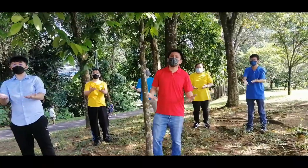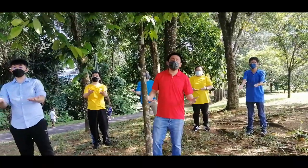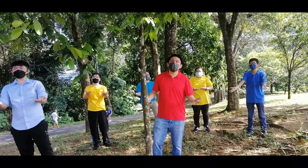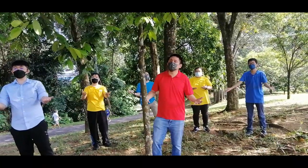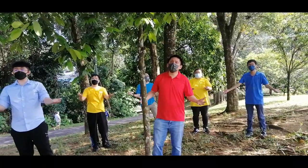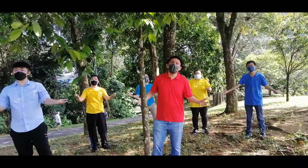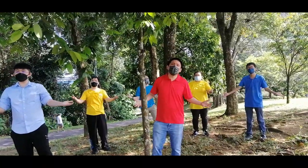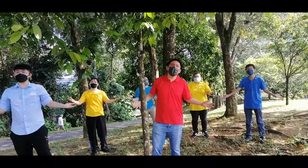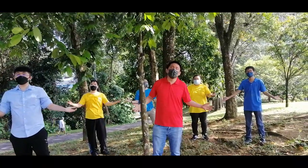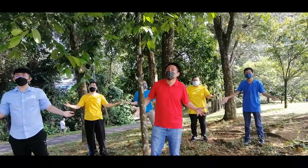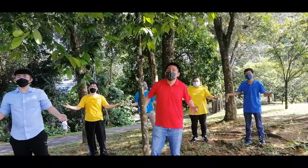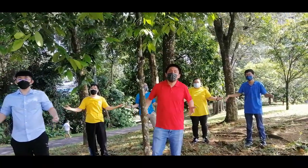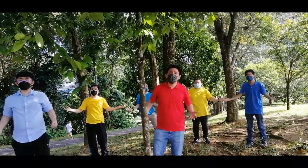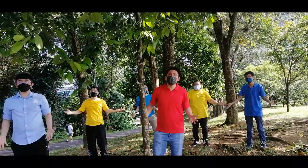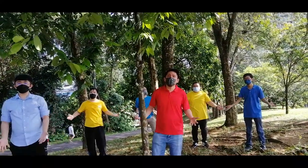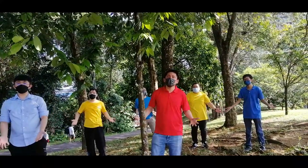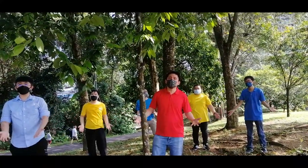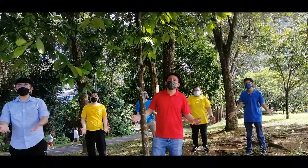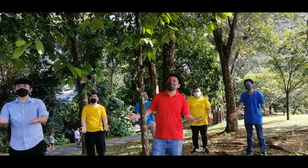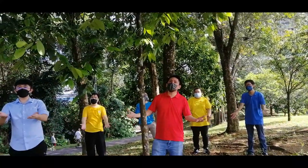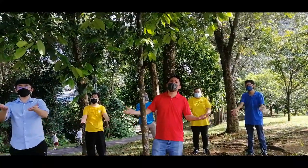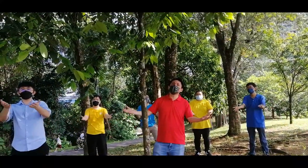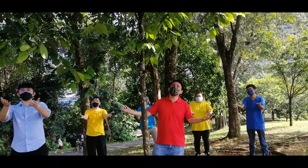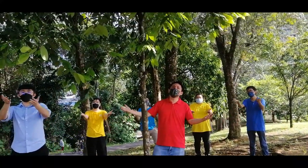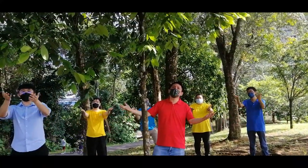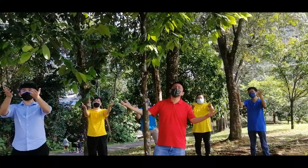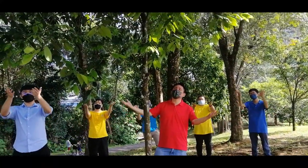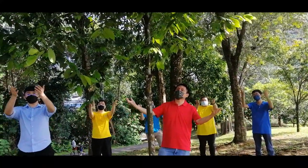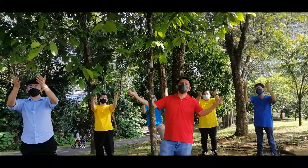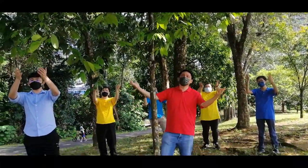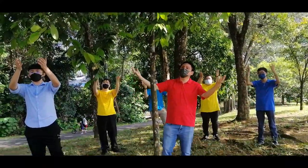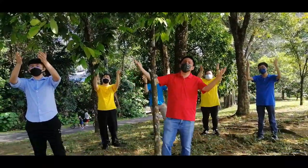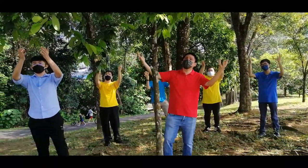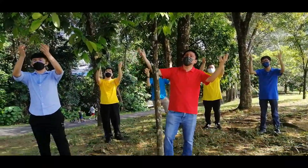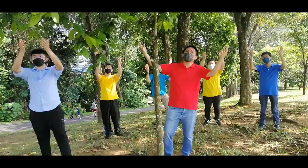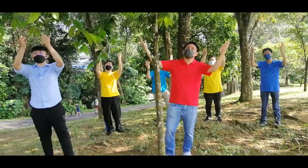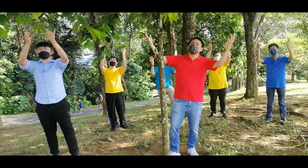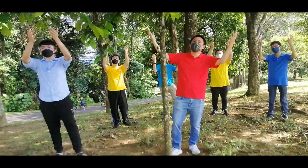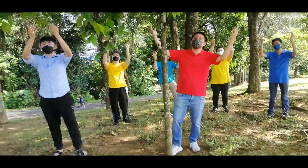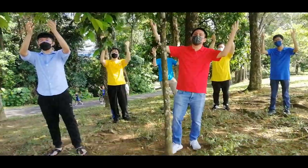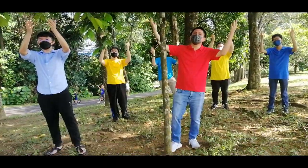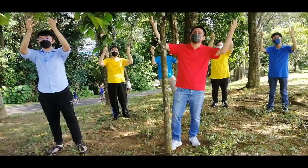一天，百花盛开的春天。